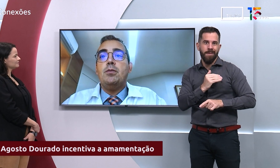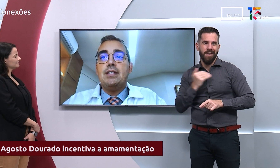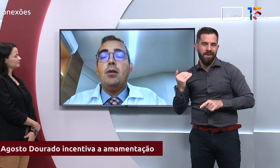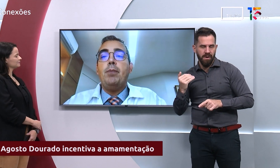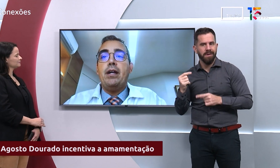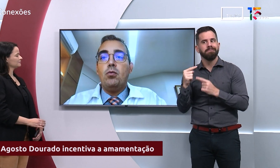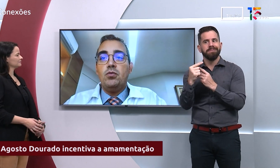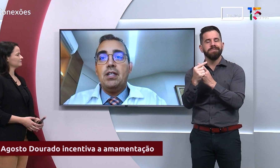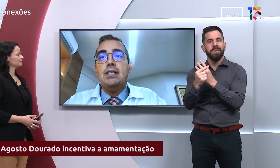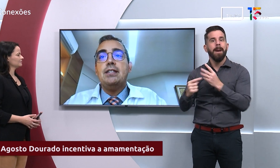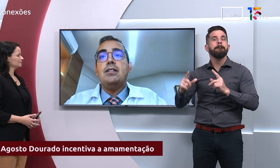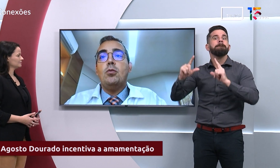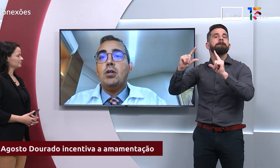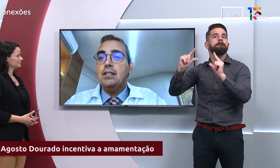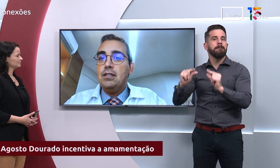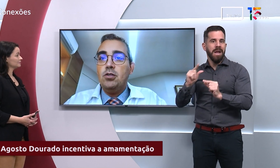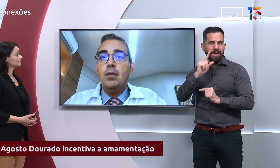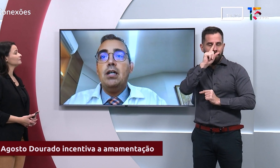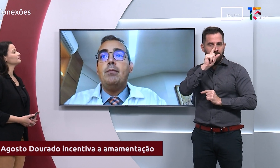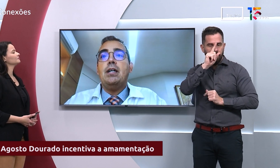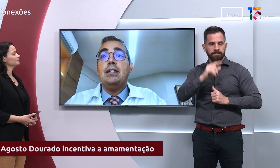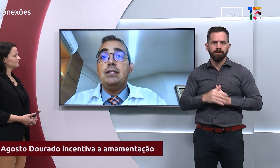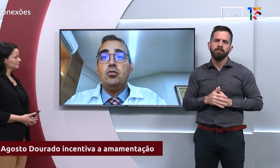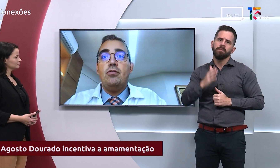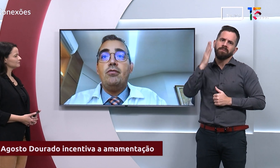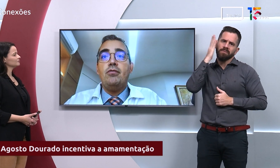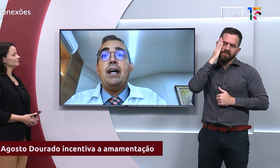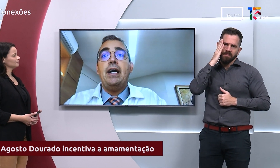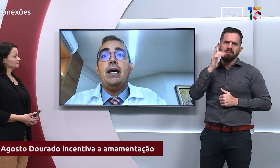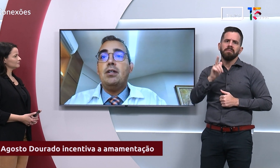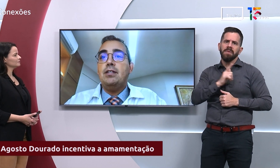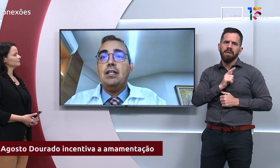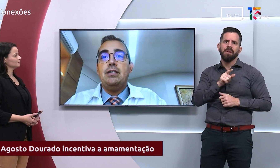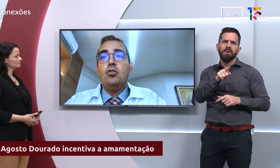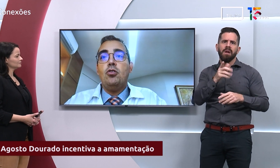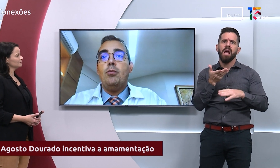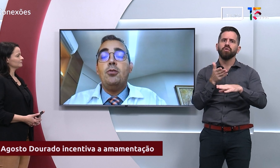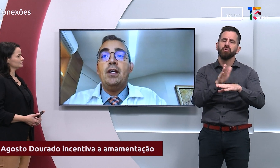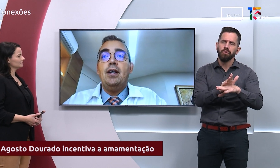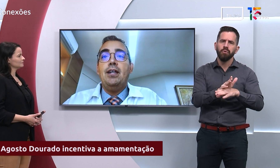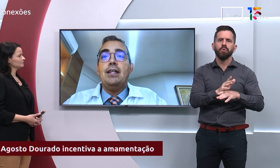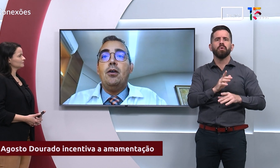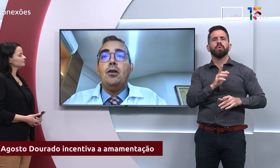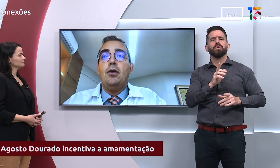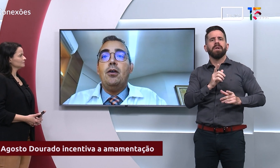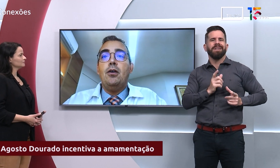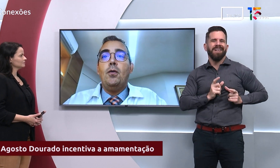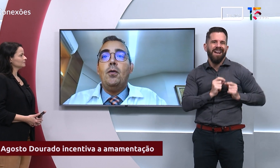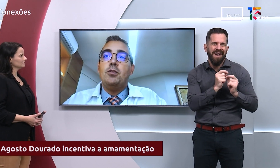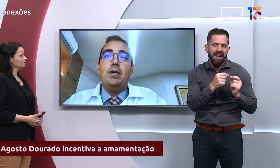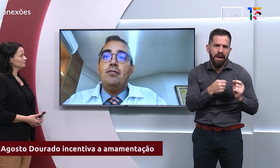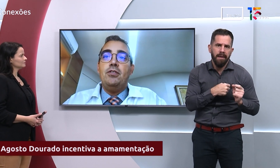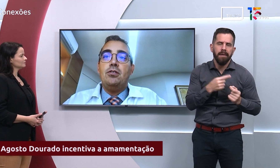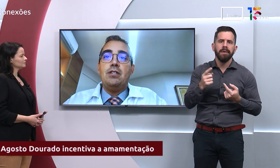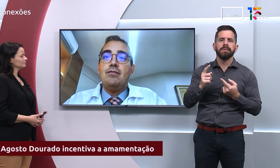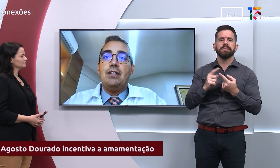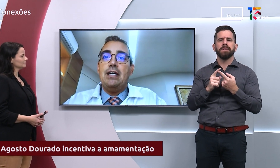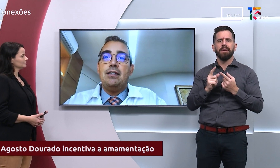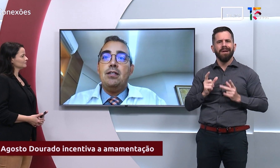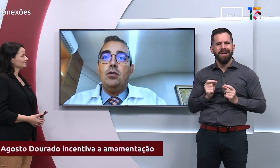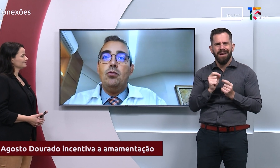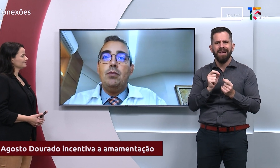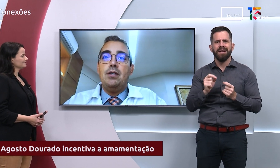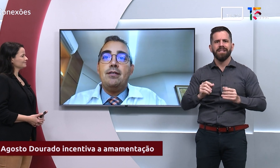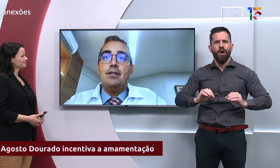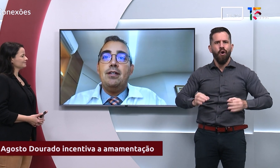grandes fatores de proteção para alguns cânceres, como câncer de mama, câncer de ovário, câncer de endométrio. Então, os benefícios